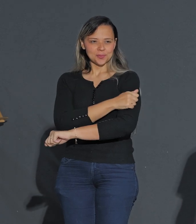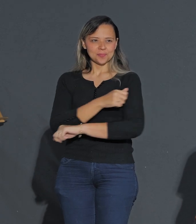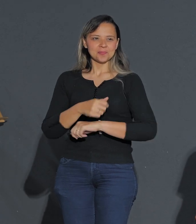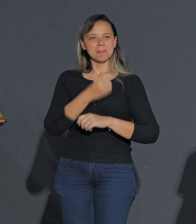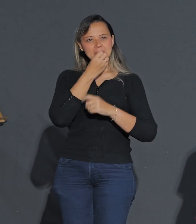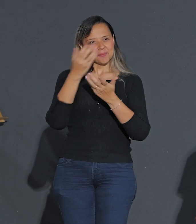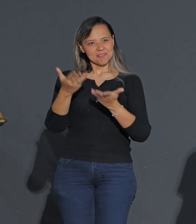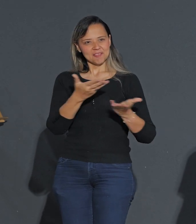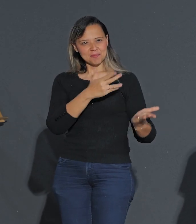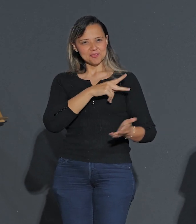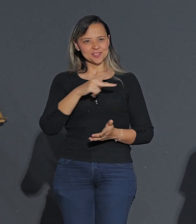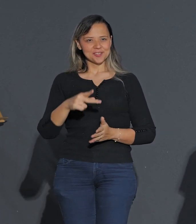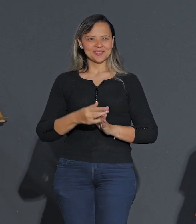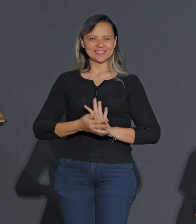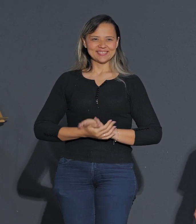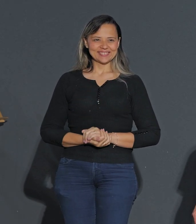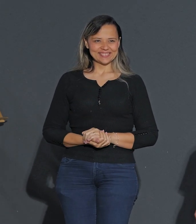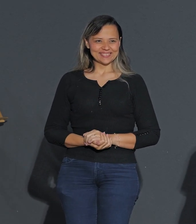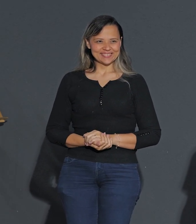Seja bem-vindo, mestre.